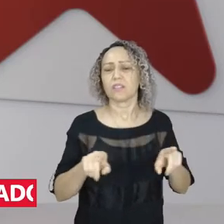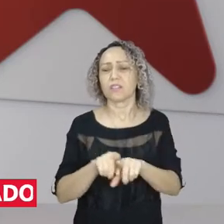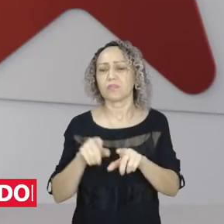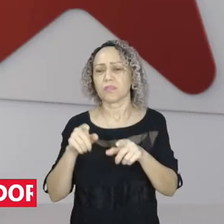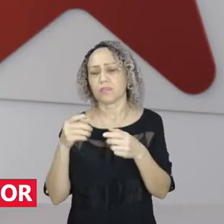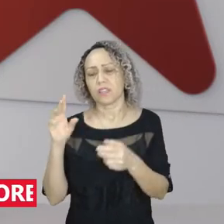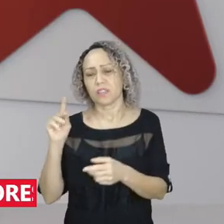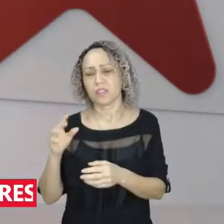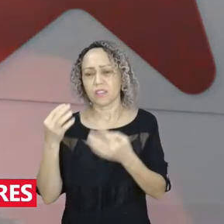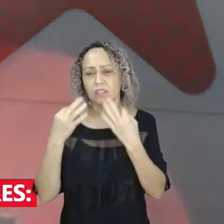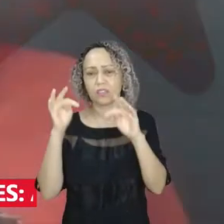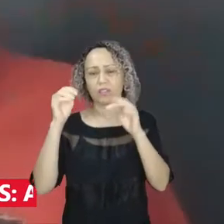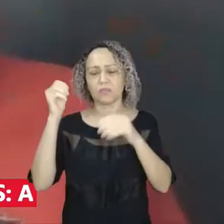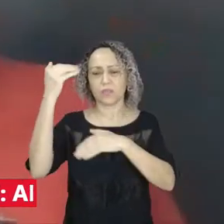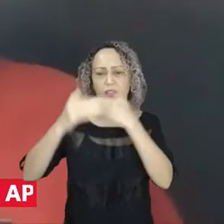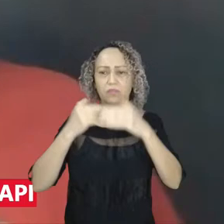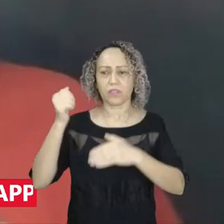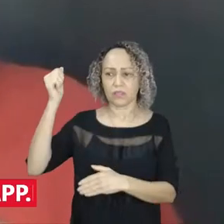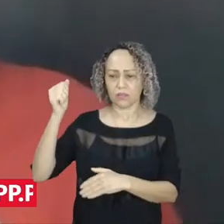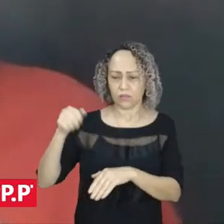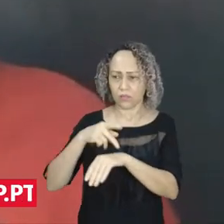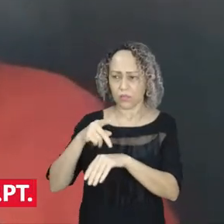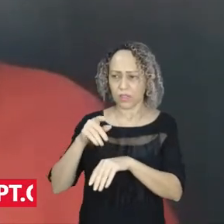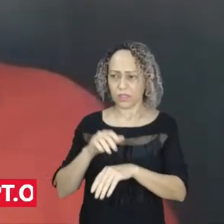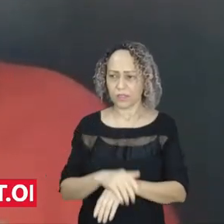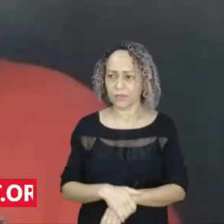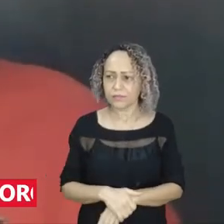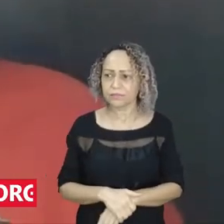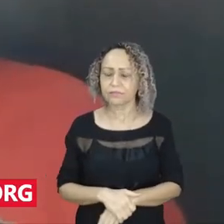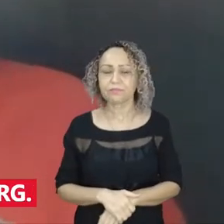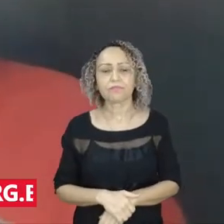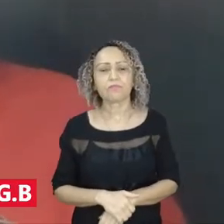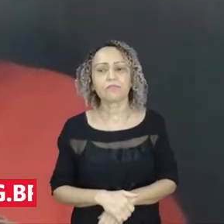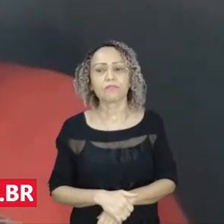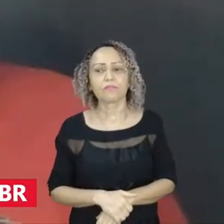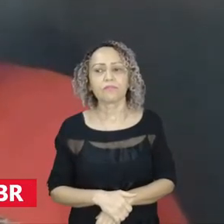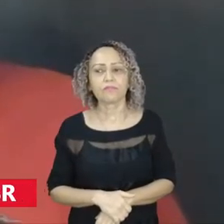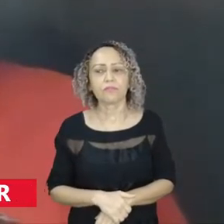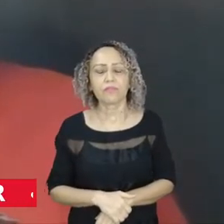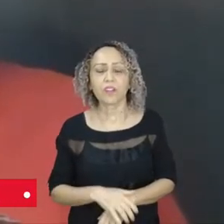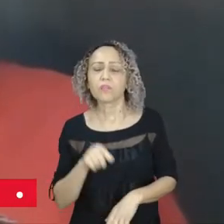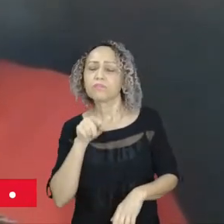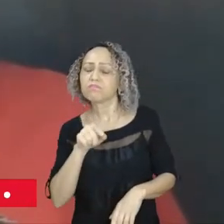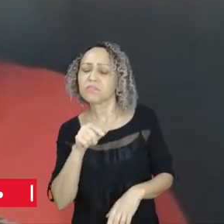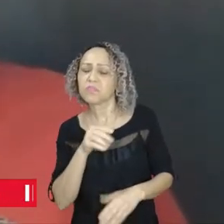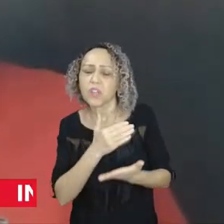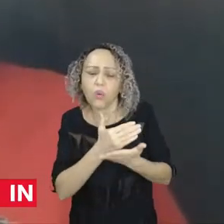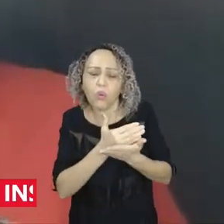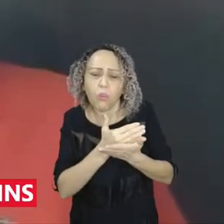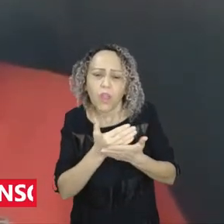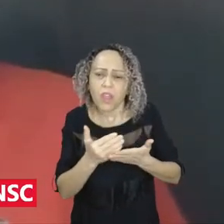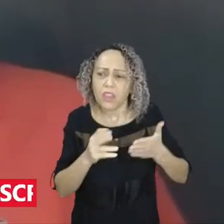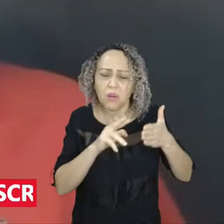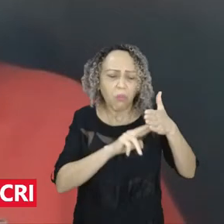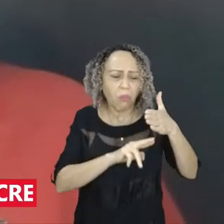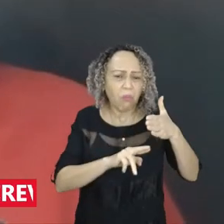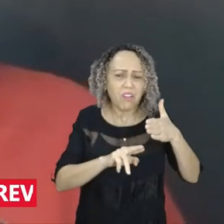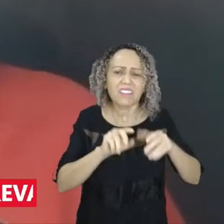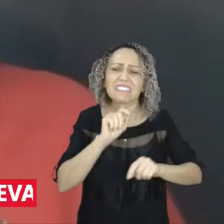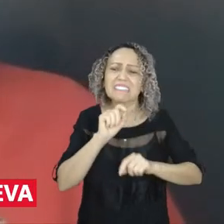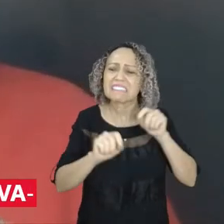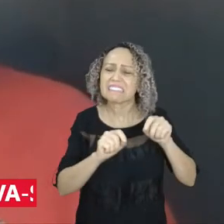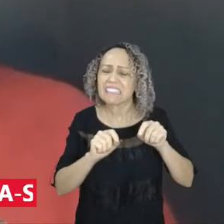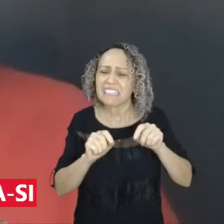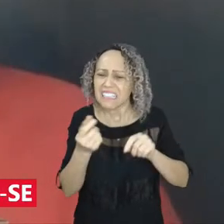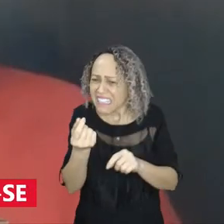do país. A consequência é muito séria. Quer dizer, você começa a ter universidades que não têm dinheiro para terminar o